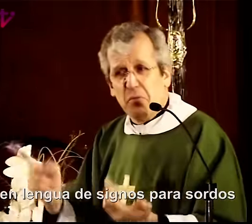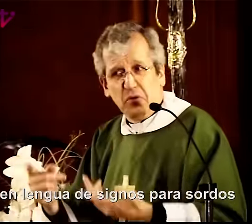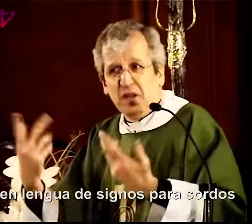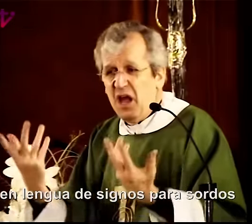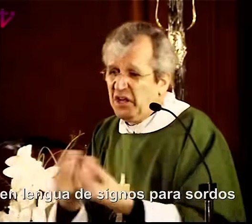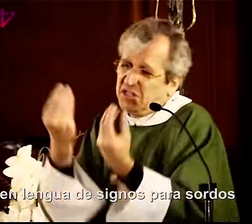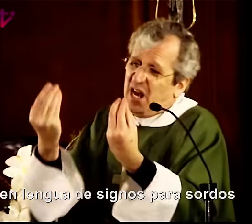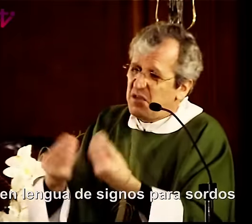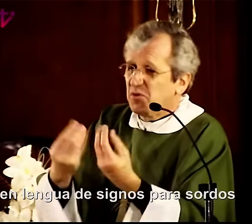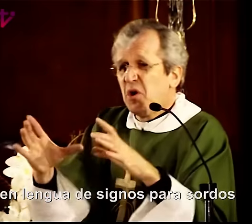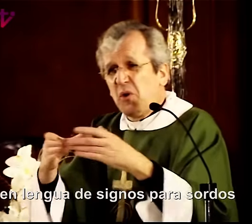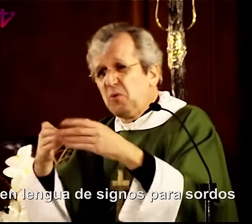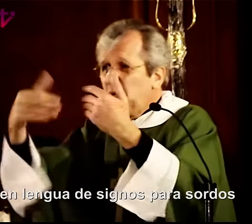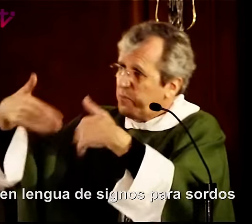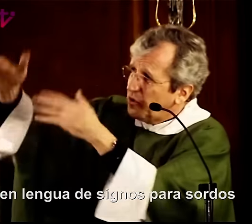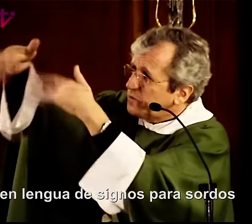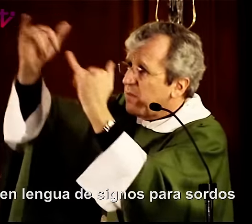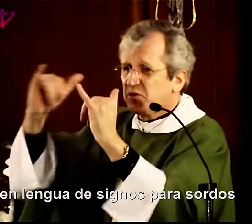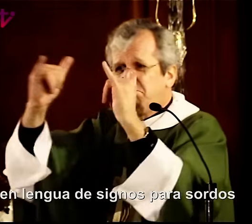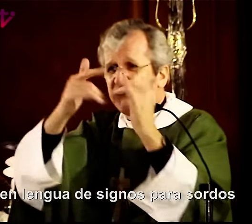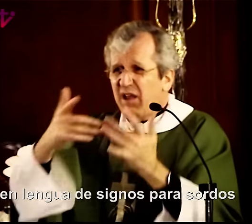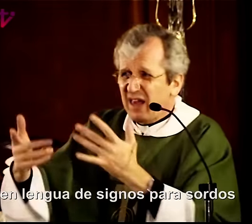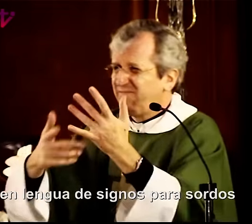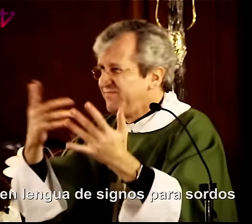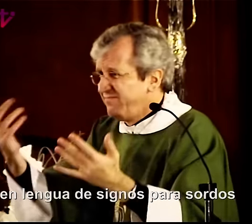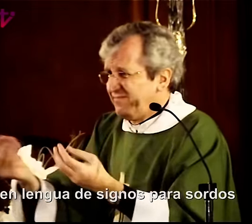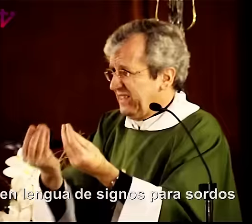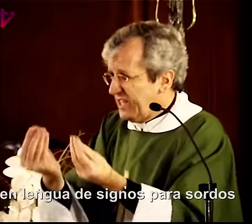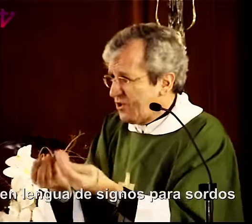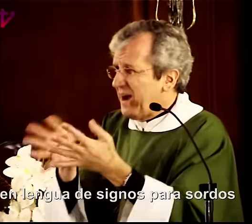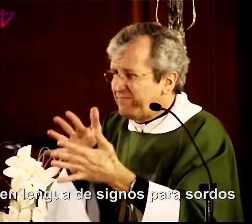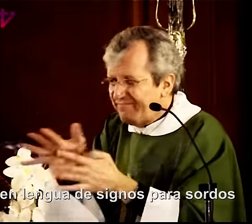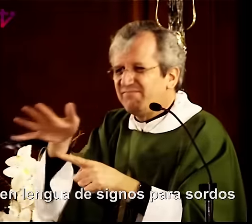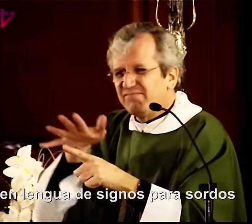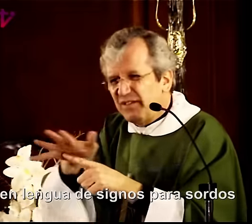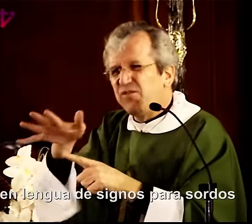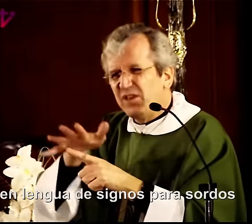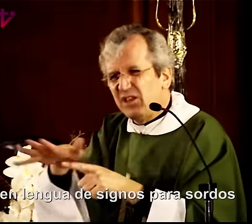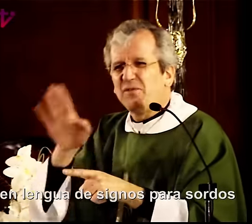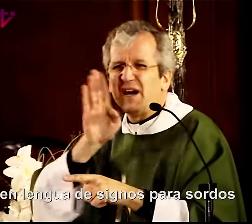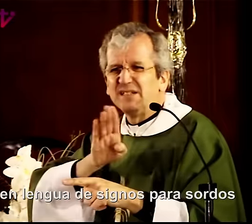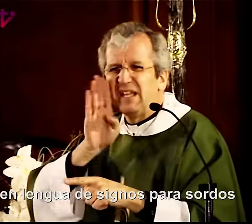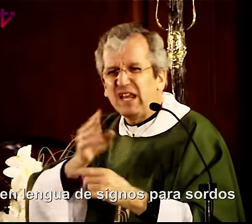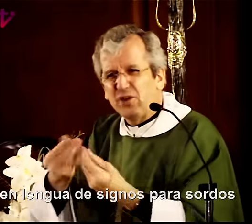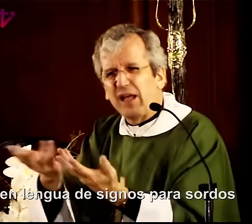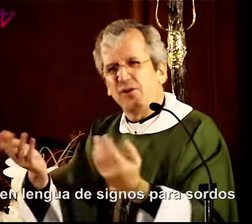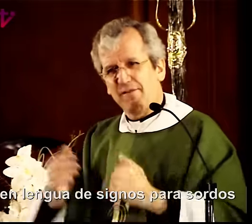importa, salimos con un grupo, nos vamos por ahí, y eso va influyendo, va deteriorando la